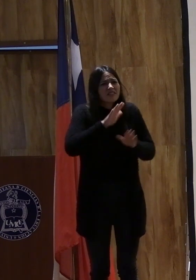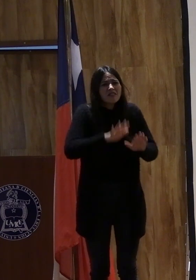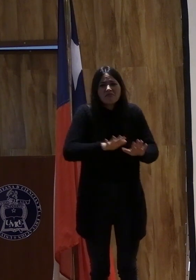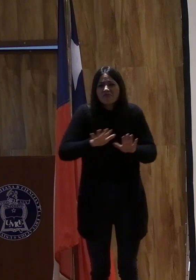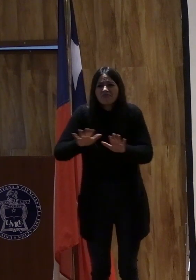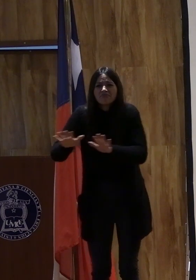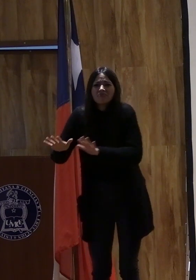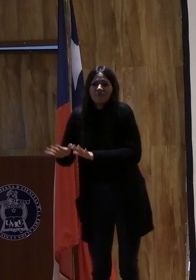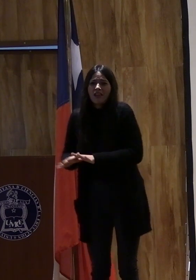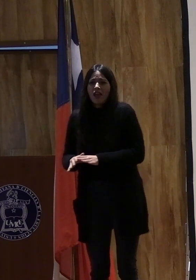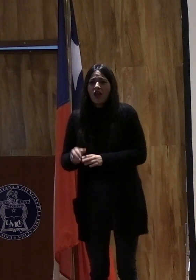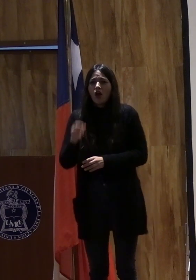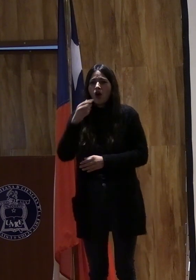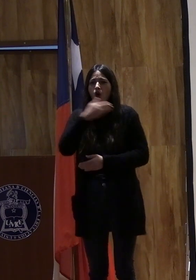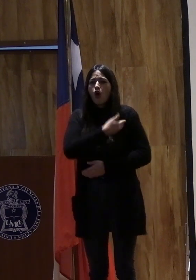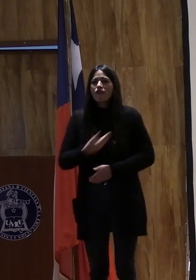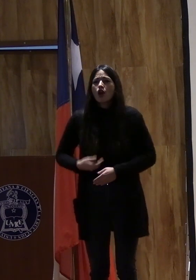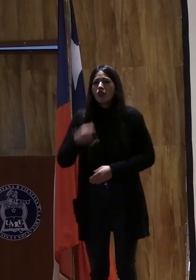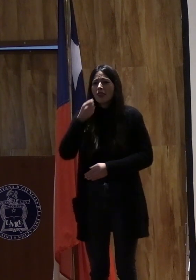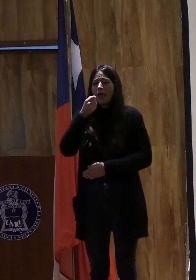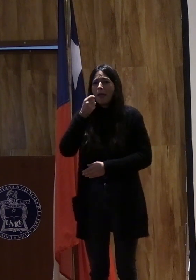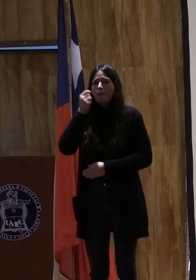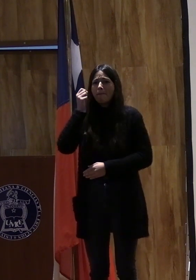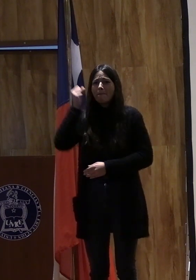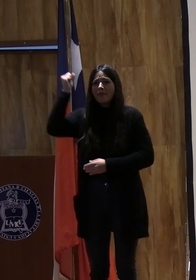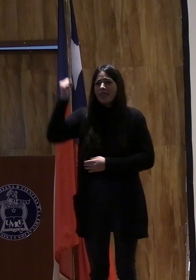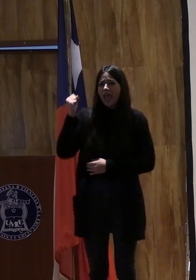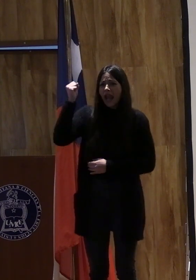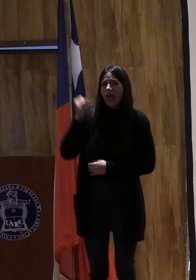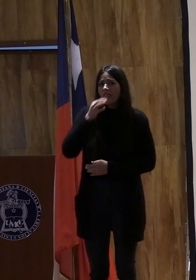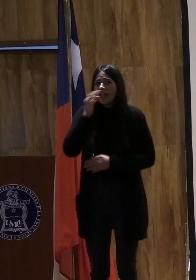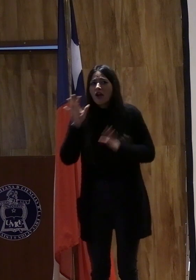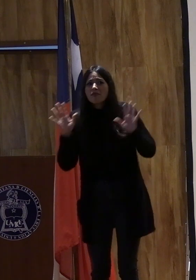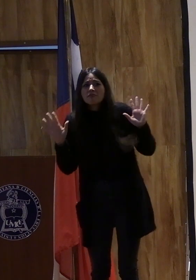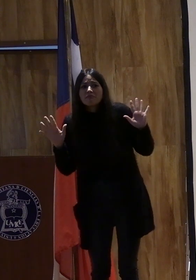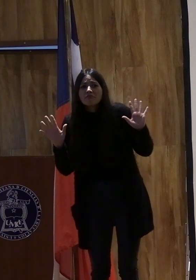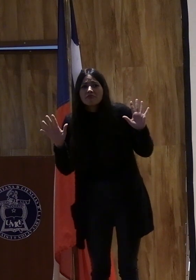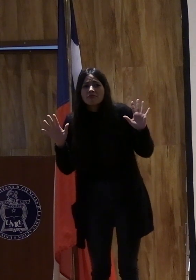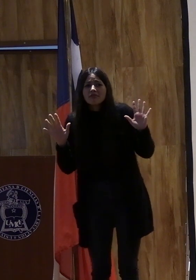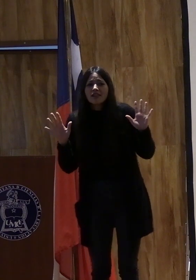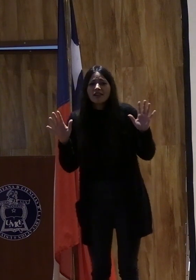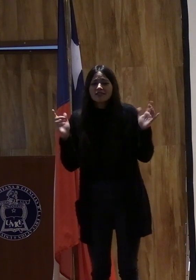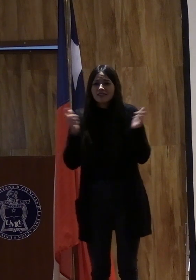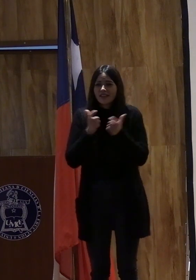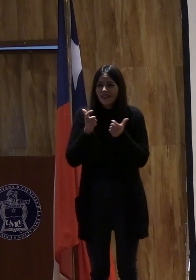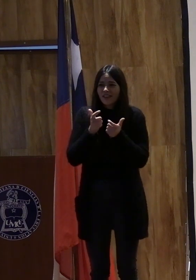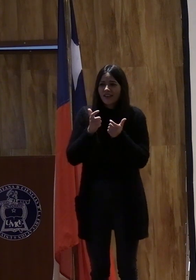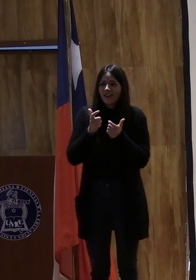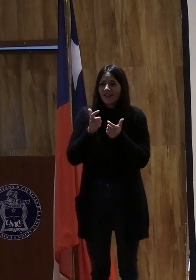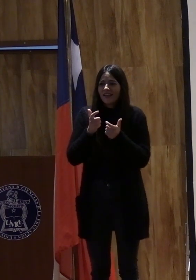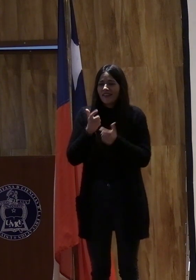Piñera 87 y Bachelet 85, pero eso es muy para el futuro.